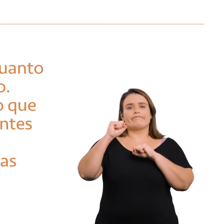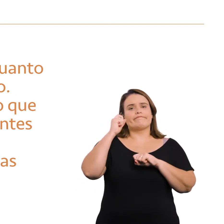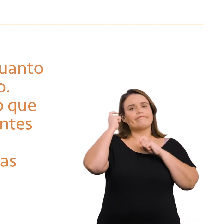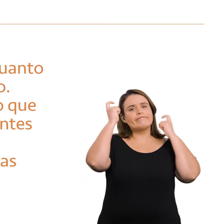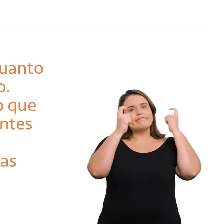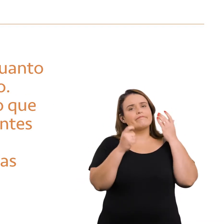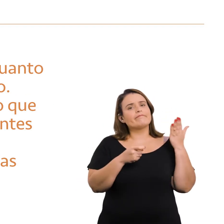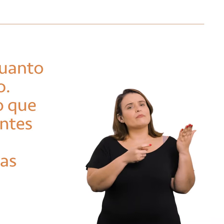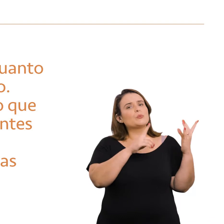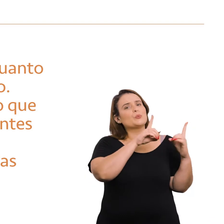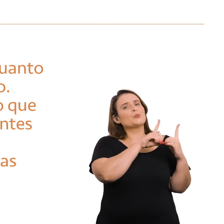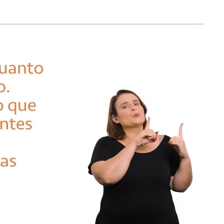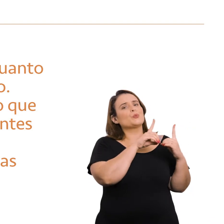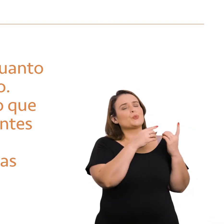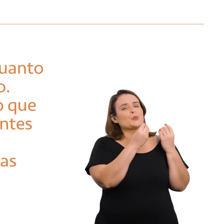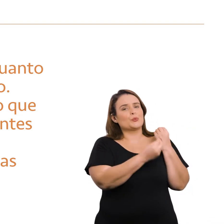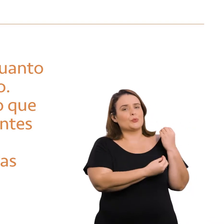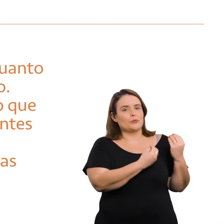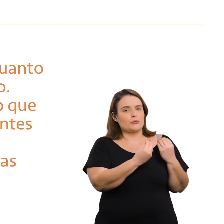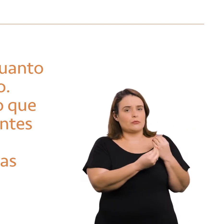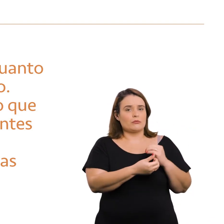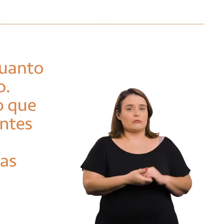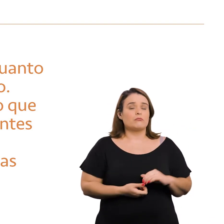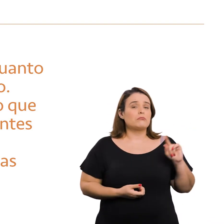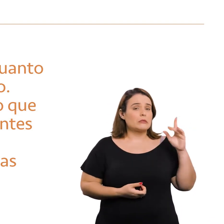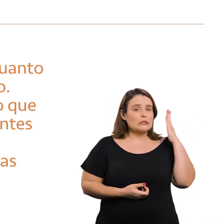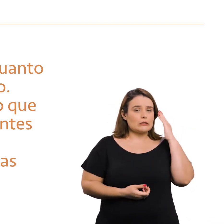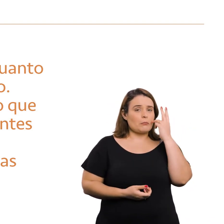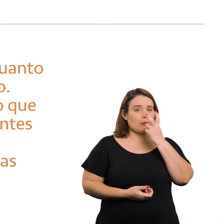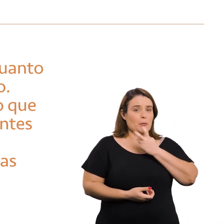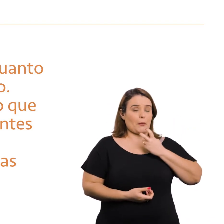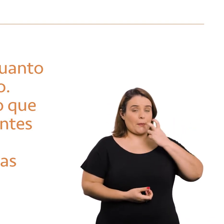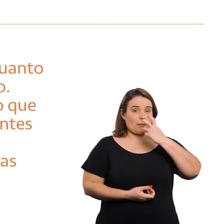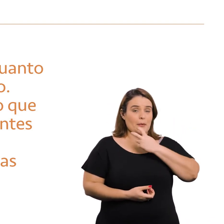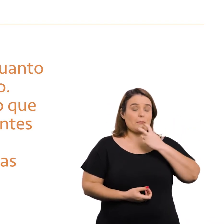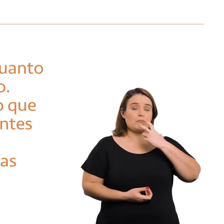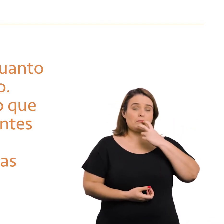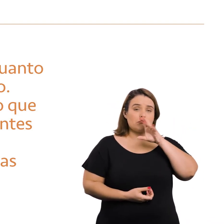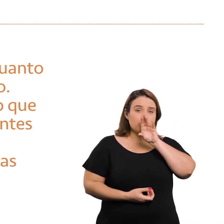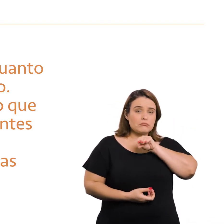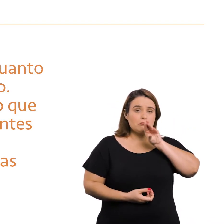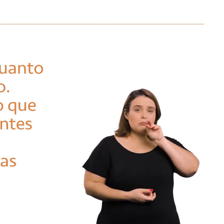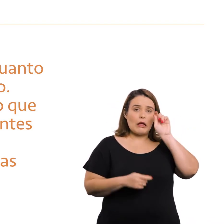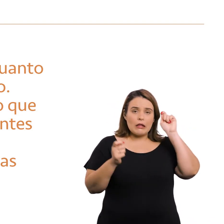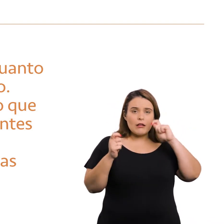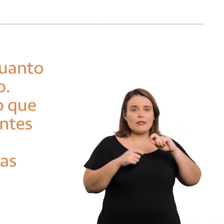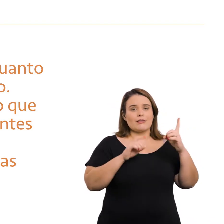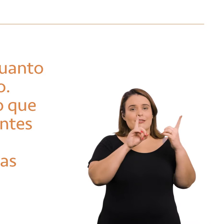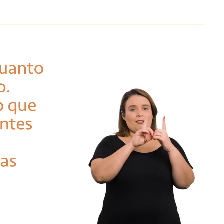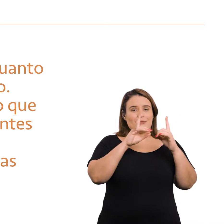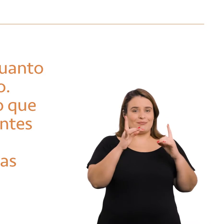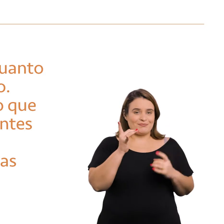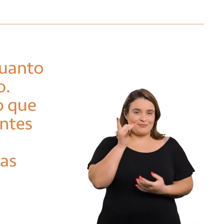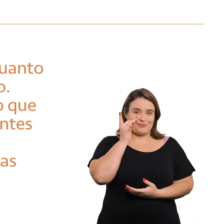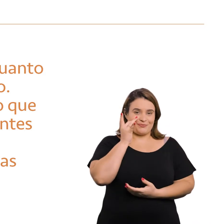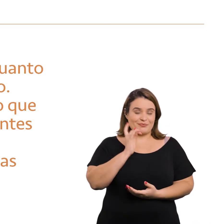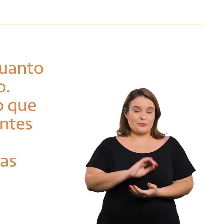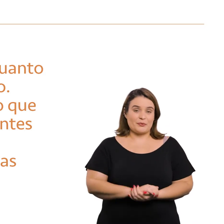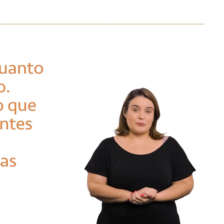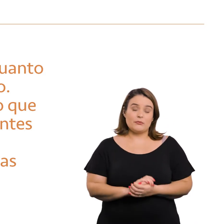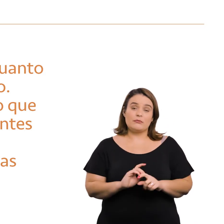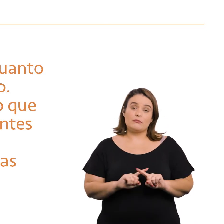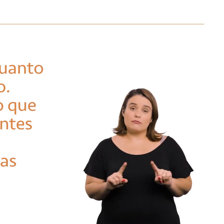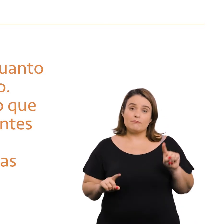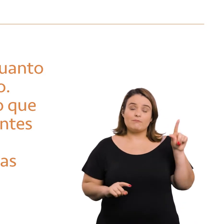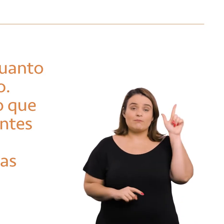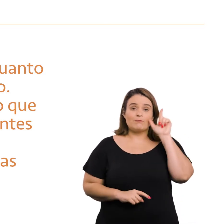Zhang Li quanto ao atendimento na recepção. Ela domina a leitura labial, o que lhe permite atender aos clientes pessoalmente,